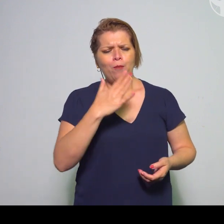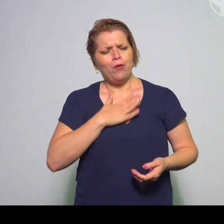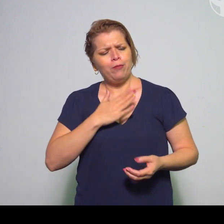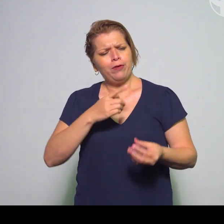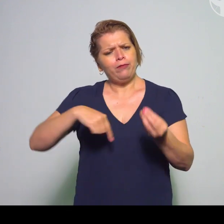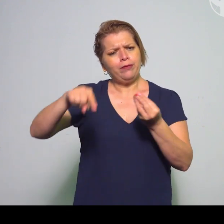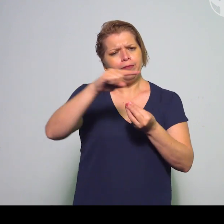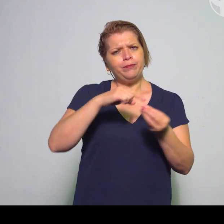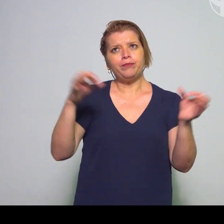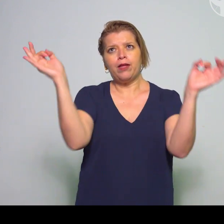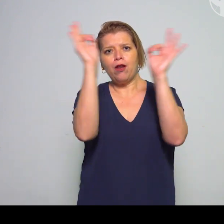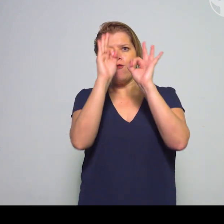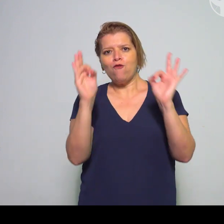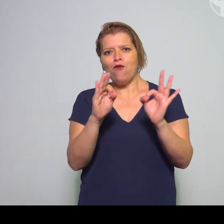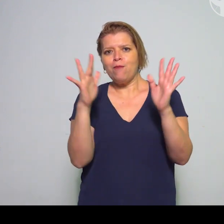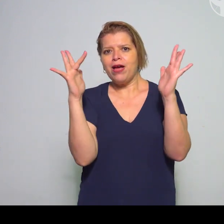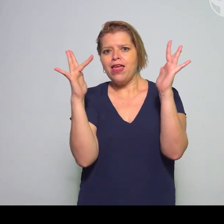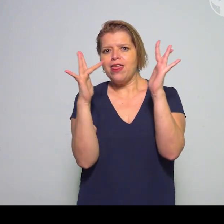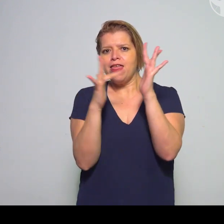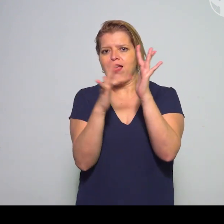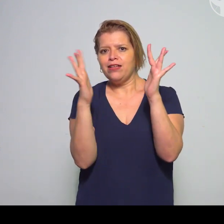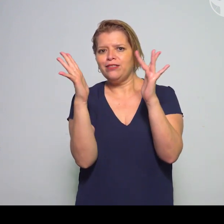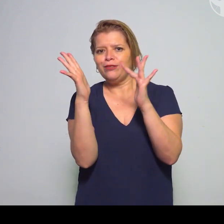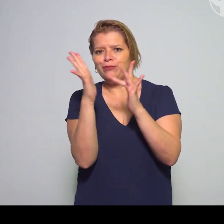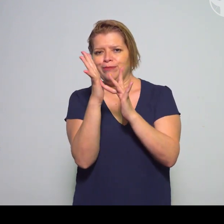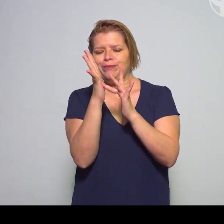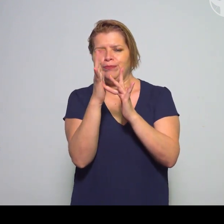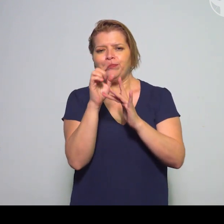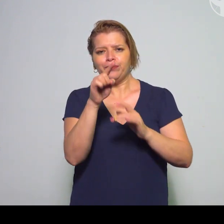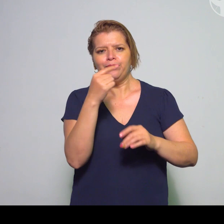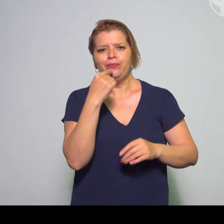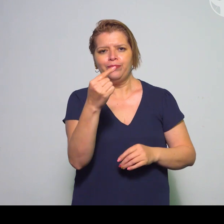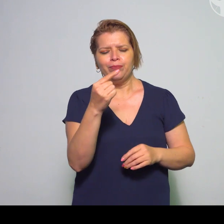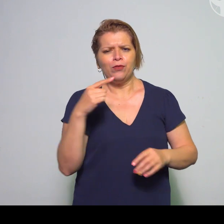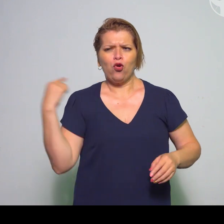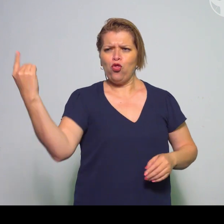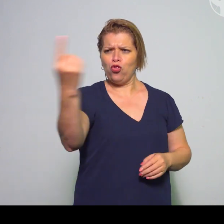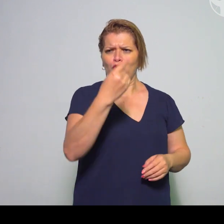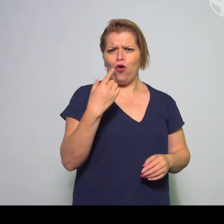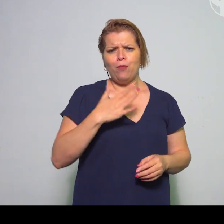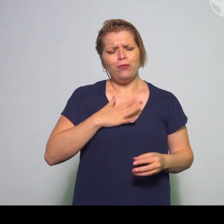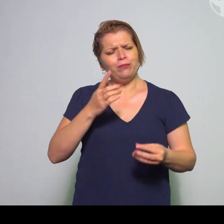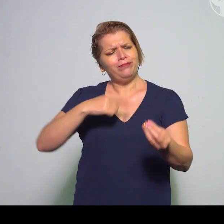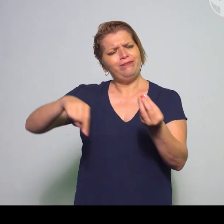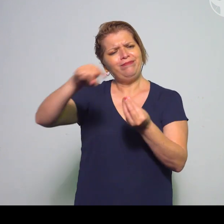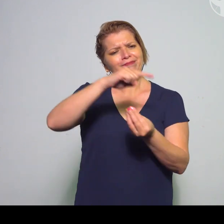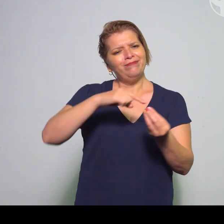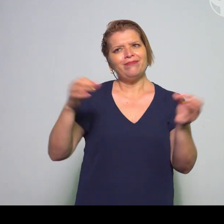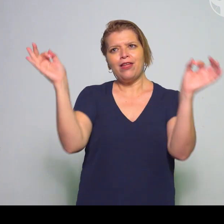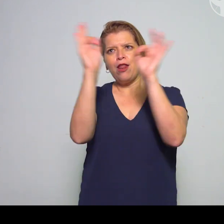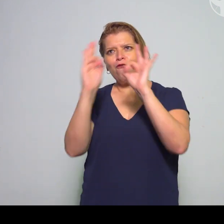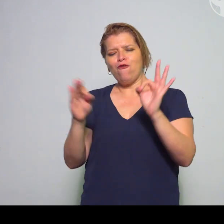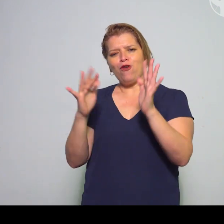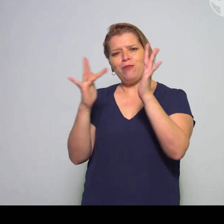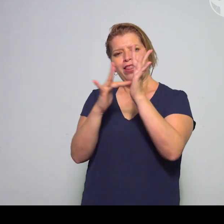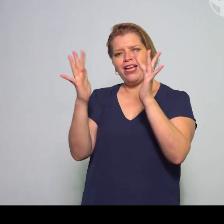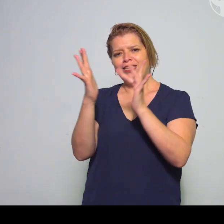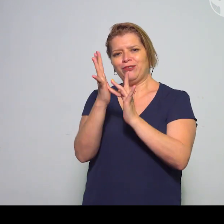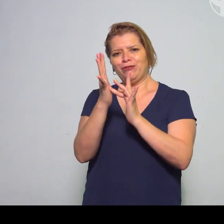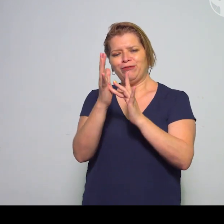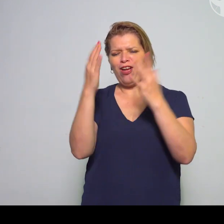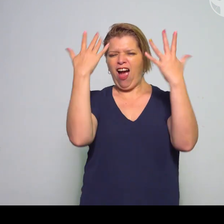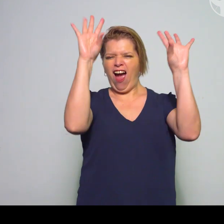decir: con todo por mi familia, a la manera de Jesús. Vamos, fuerte. Con todo por